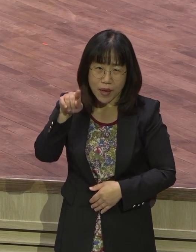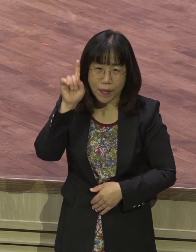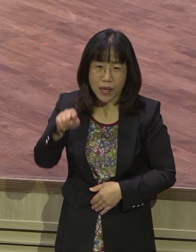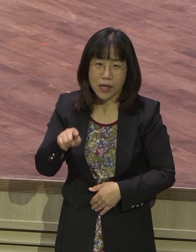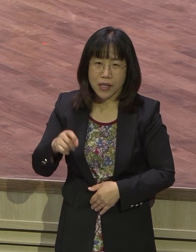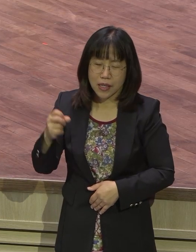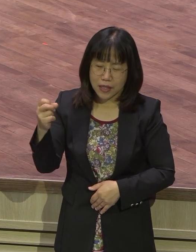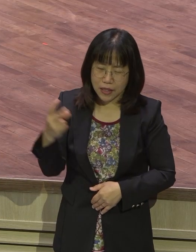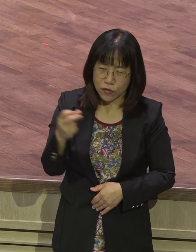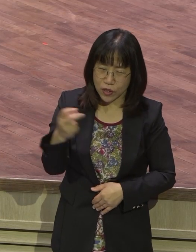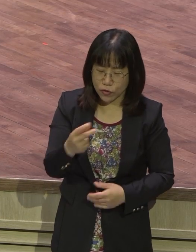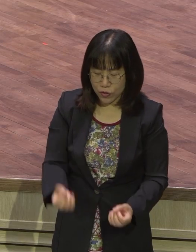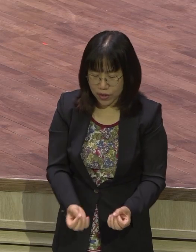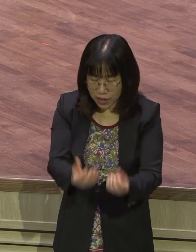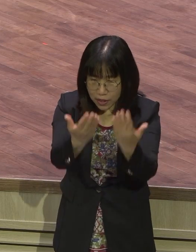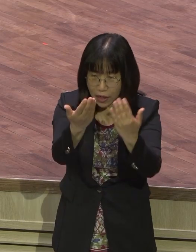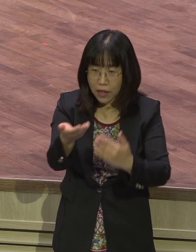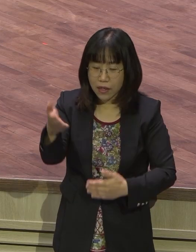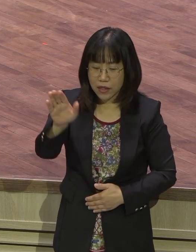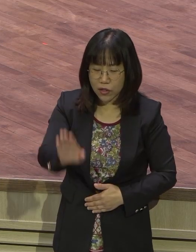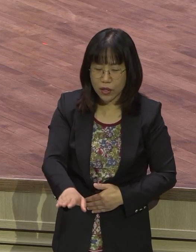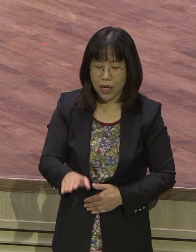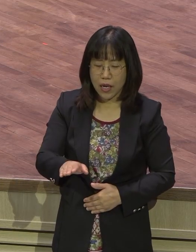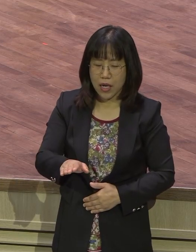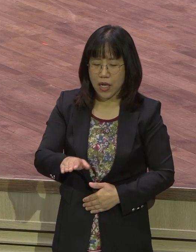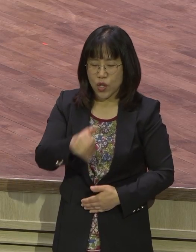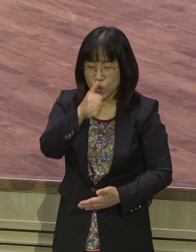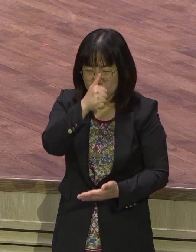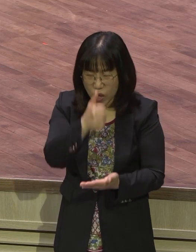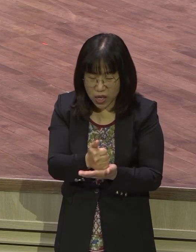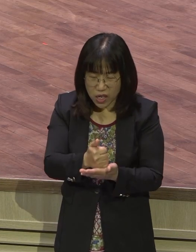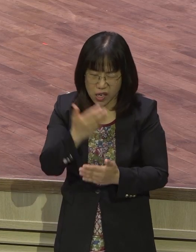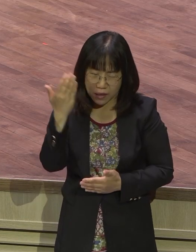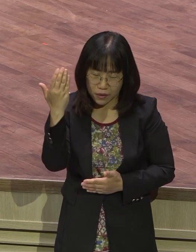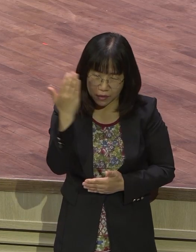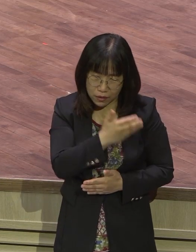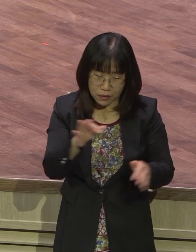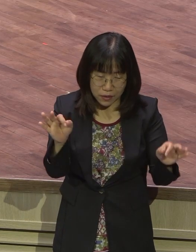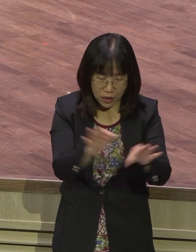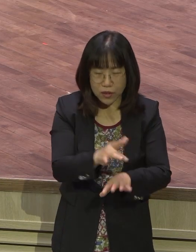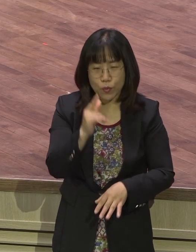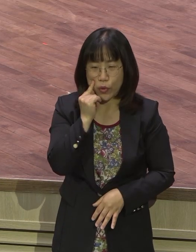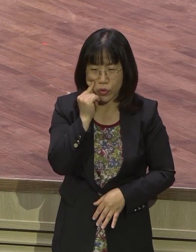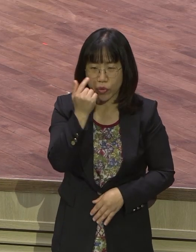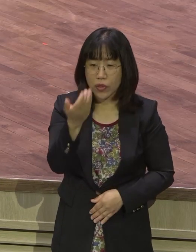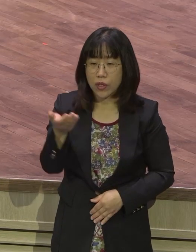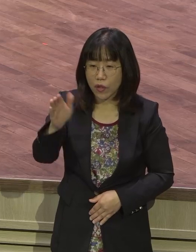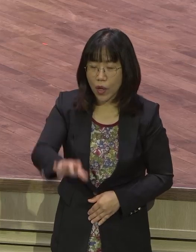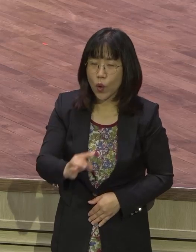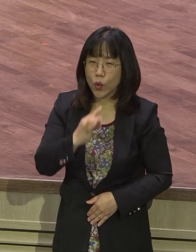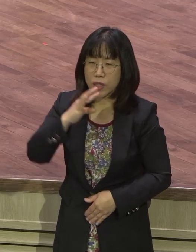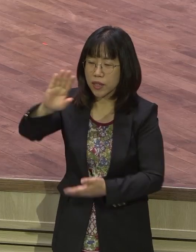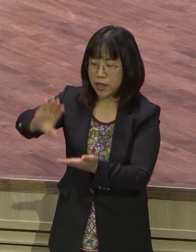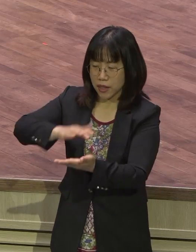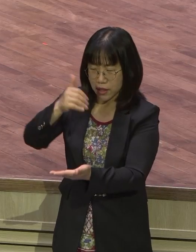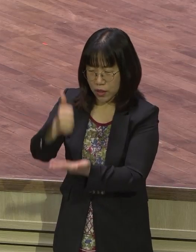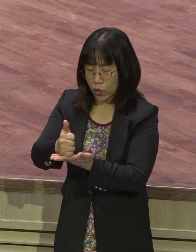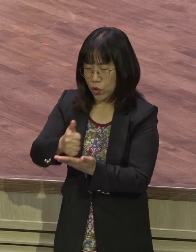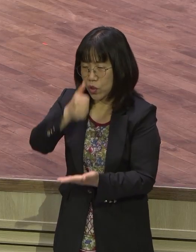같은 제사를 드리되 이 제사는 언제나 죄를 없게 하지 못하거니와 오직 그리스도는 죄를 위하여 한